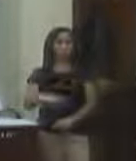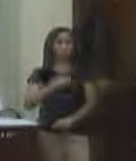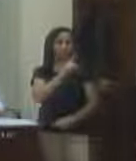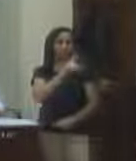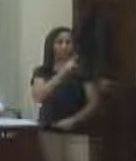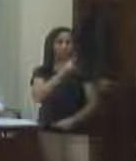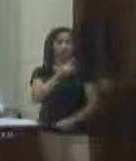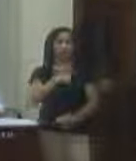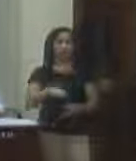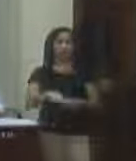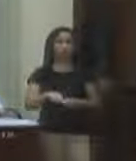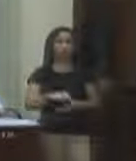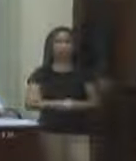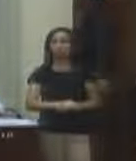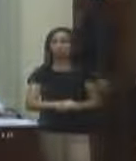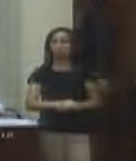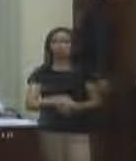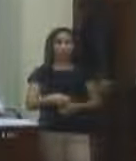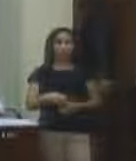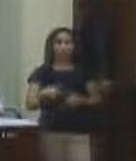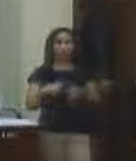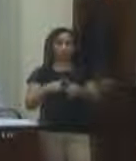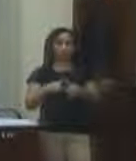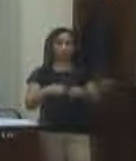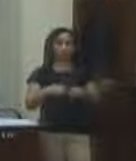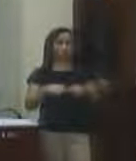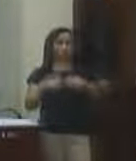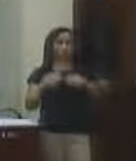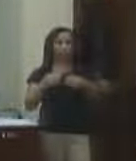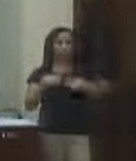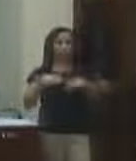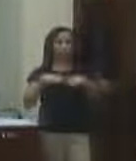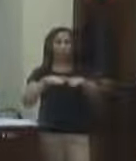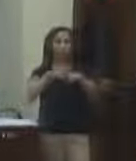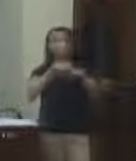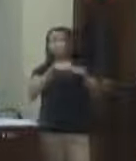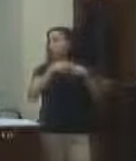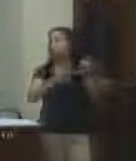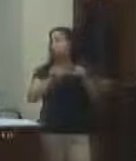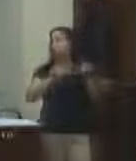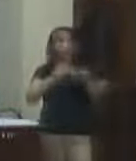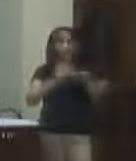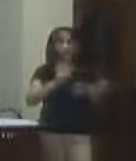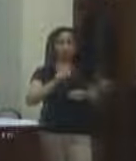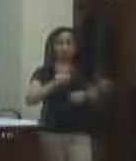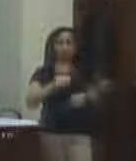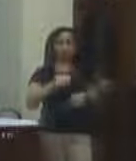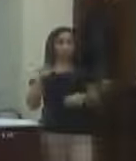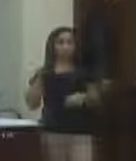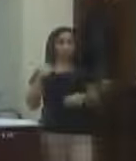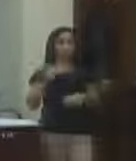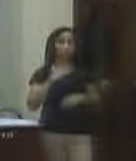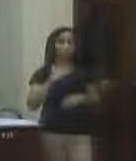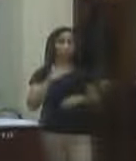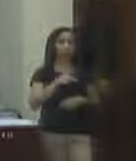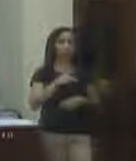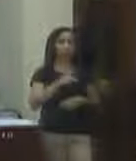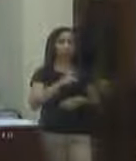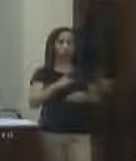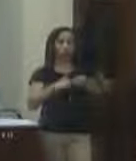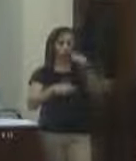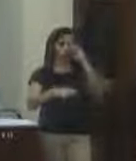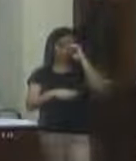DR, e ficou preso no trânsito, e que não é de praxe o vereador Rafael, que é um vereador atuante, meu amigo,